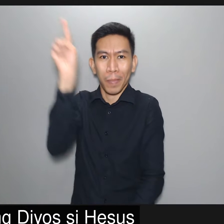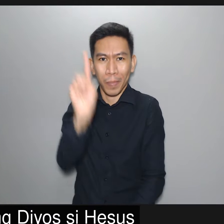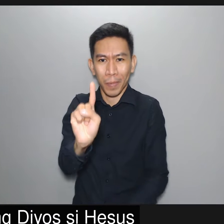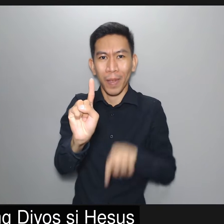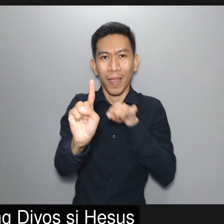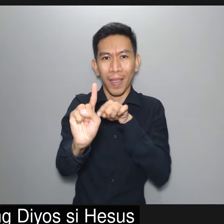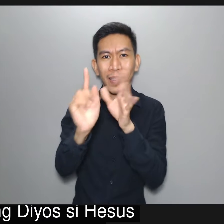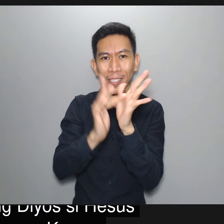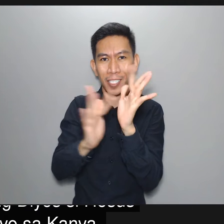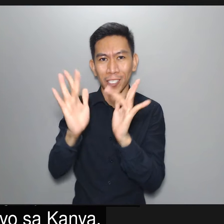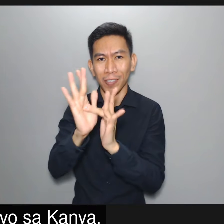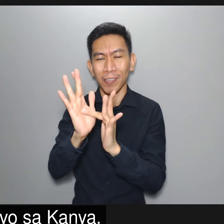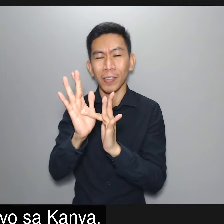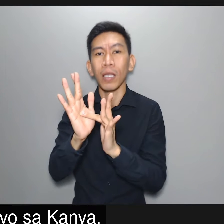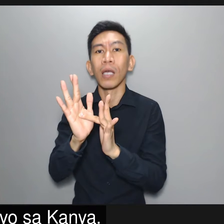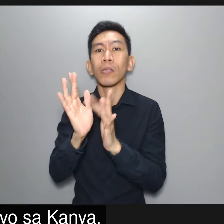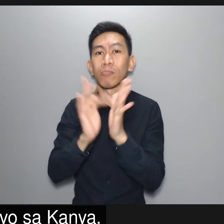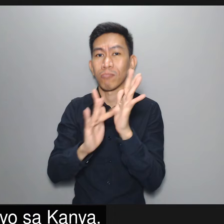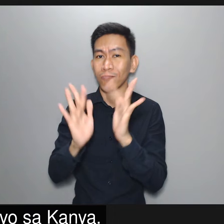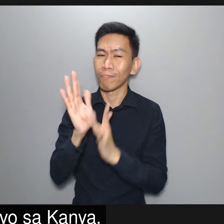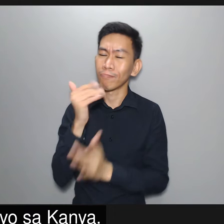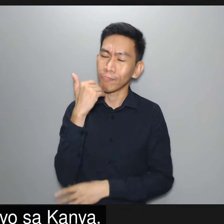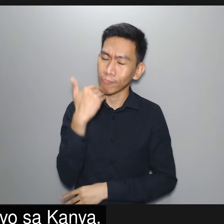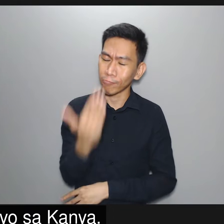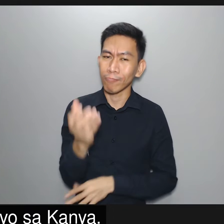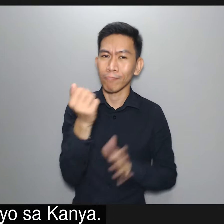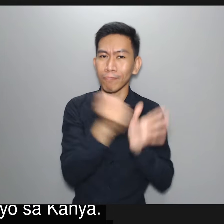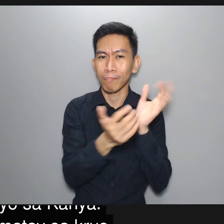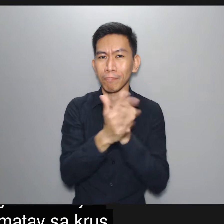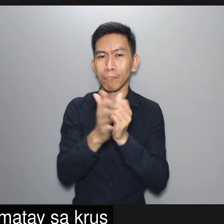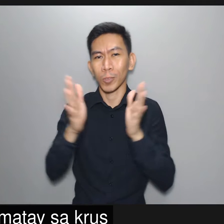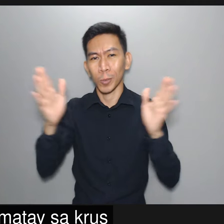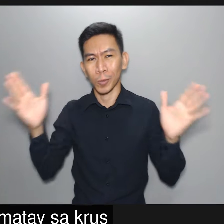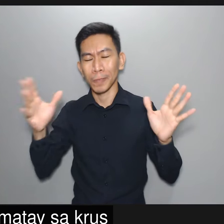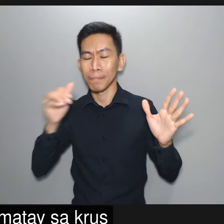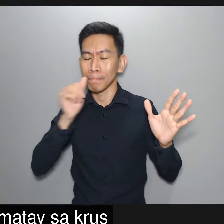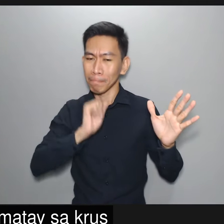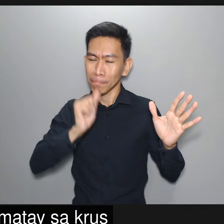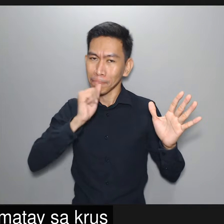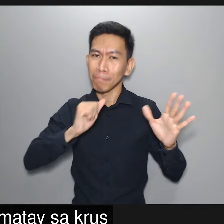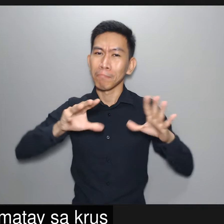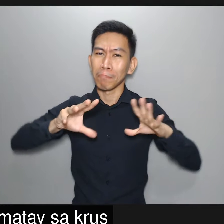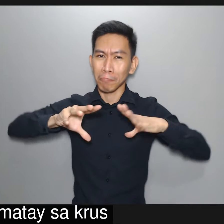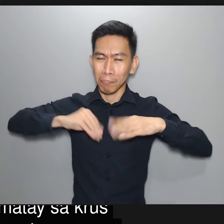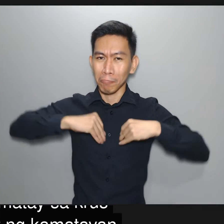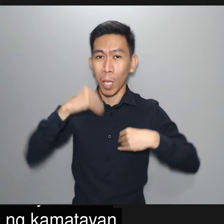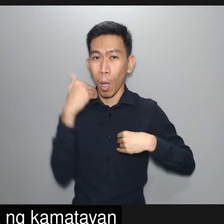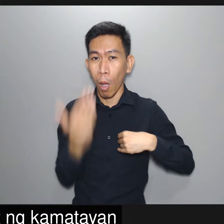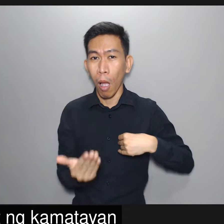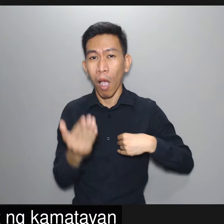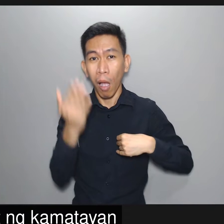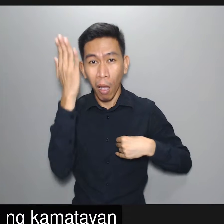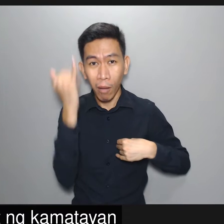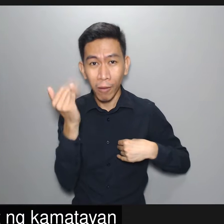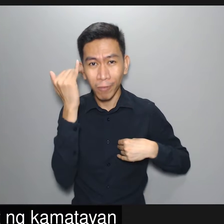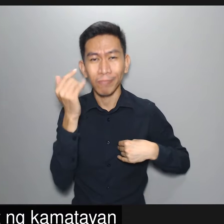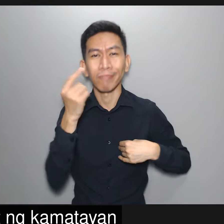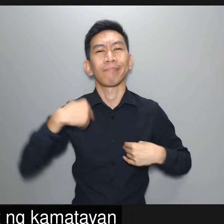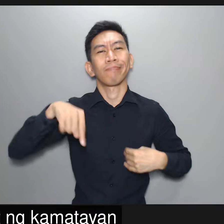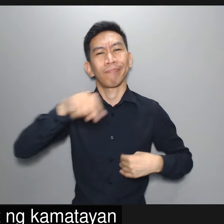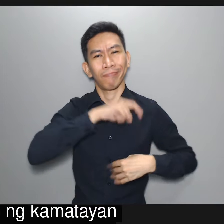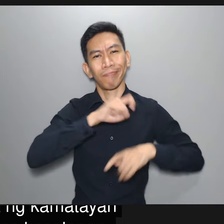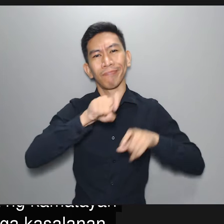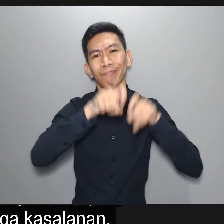ay namatay sa krus at tiniis ang sakit ng kamatayan dahil sa ating mga kasalanan. Sa ganitong